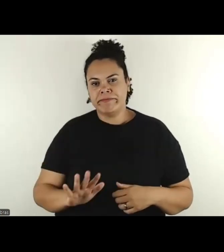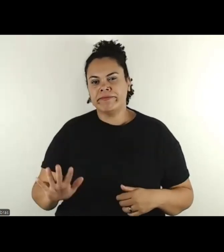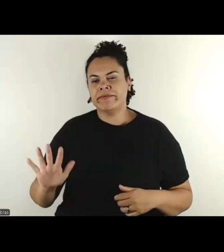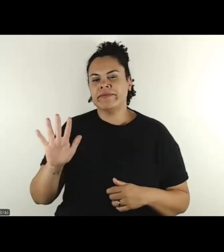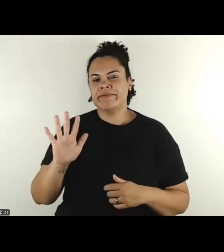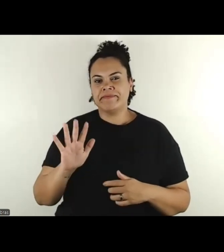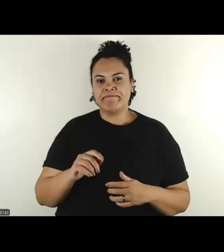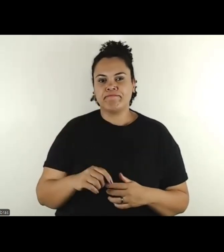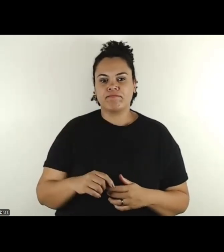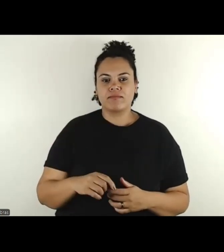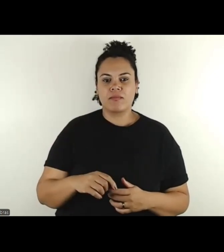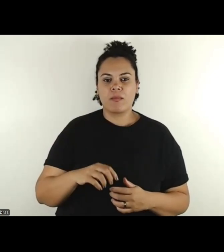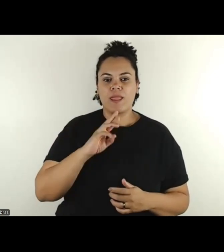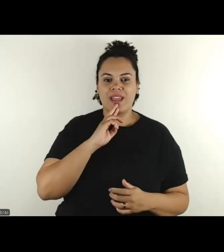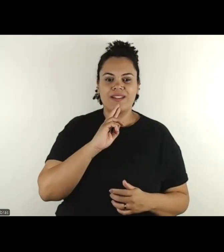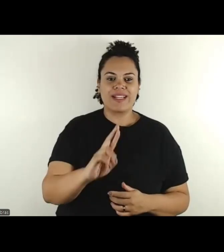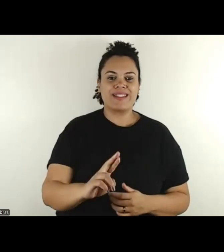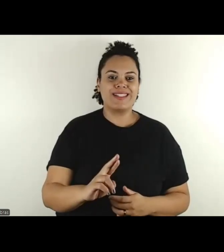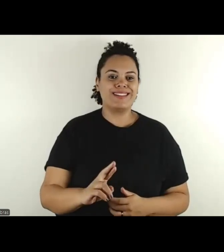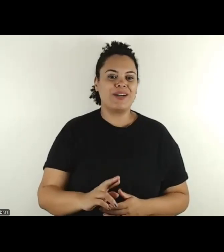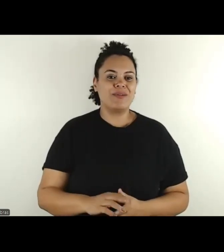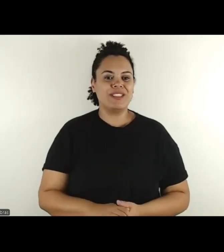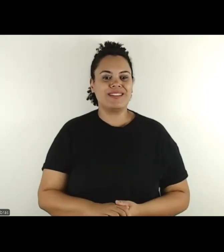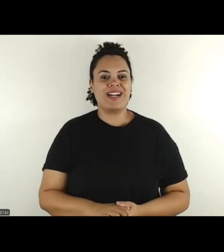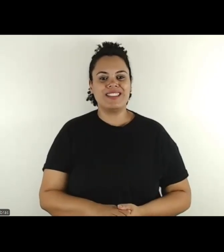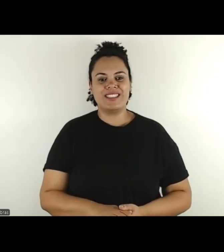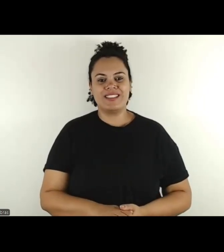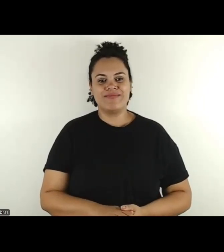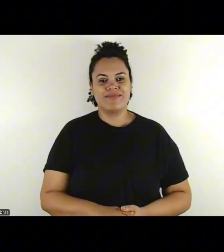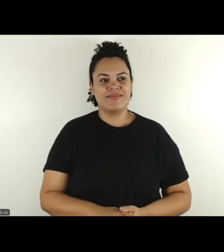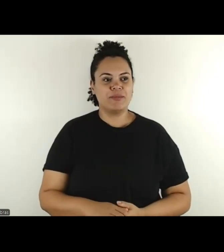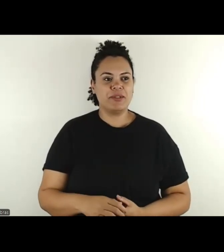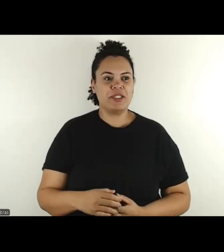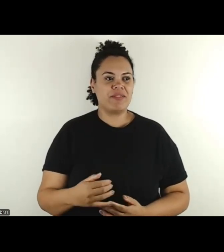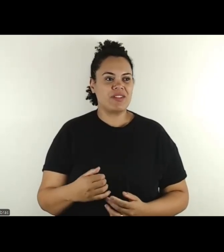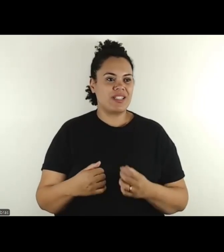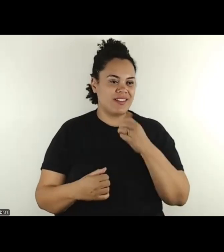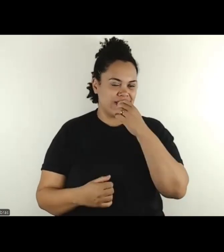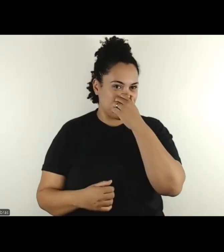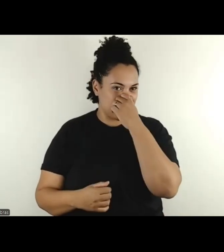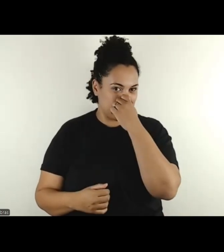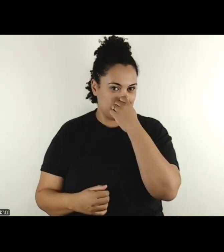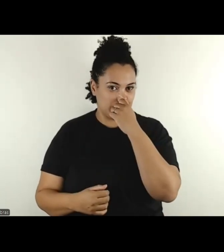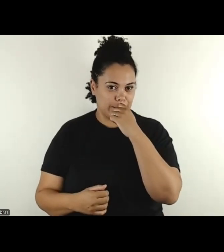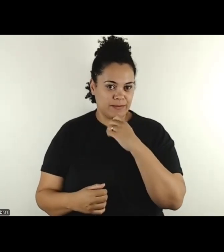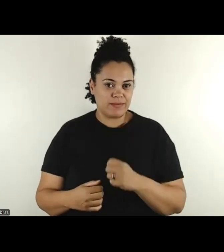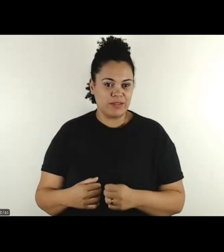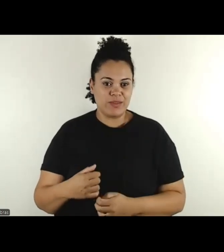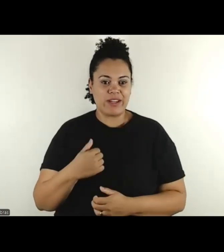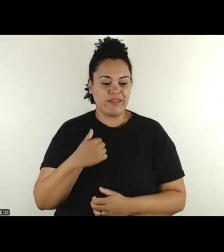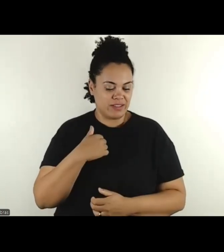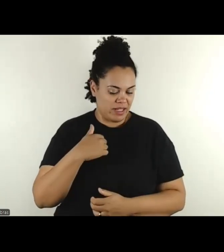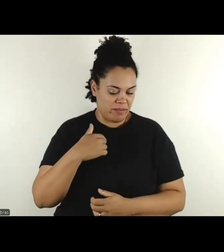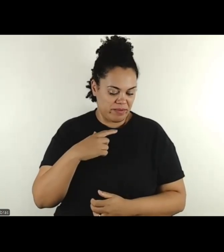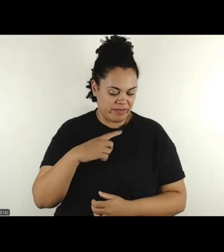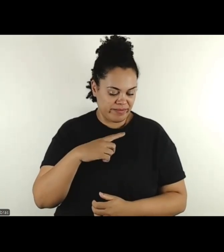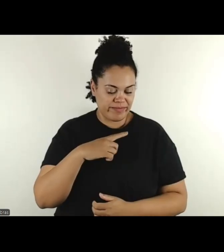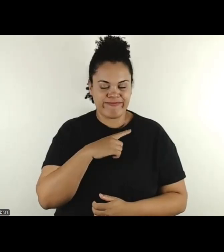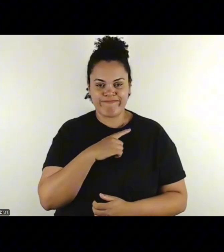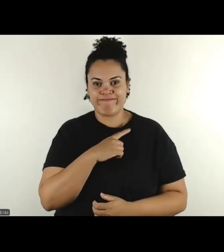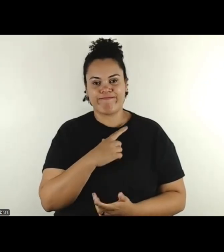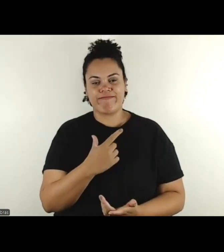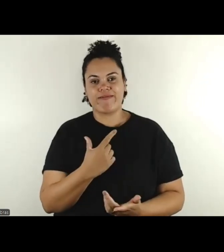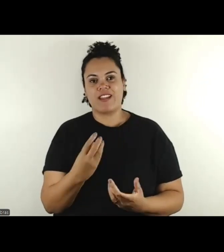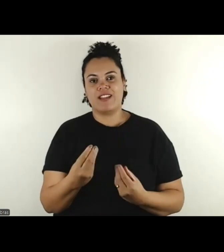Esse relatório, né, ele é fruto do trabalho de um grupo de psicologia e ladinidades, né, e do